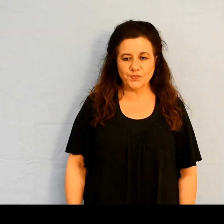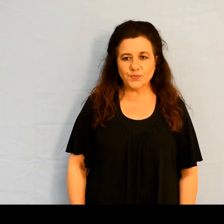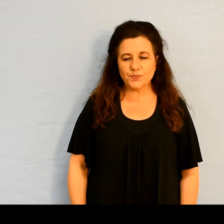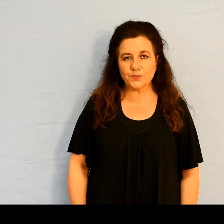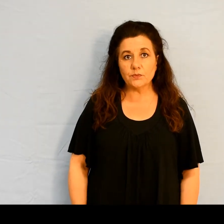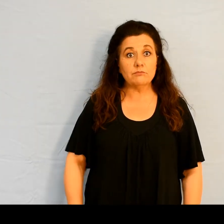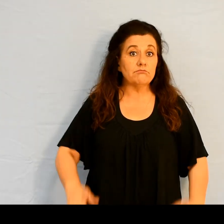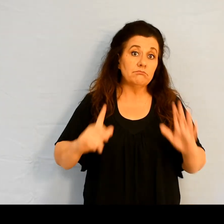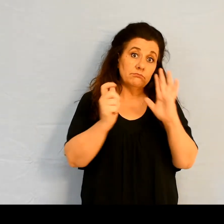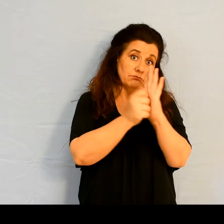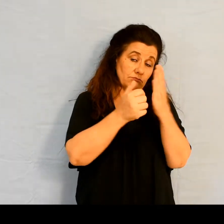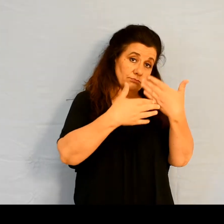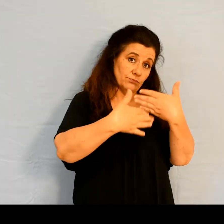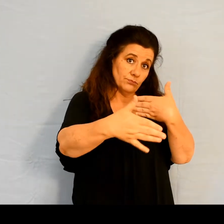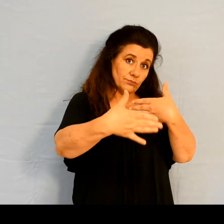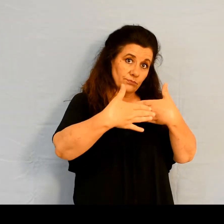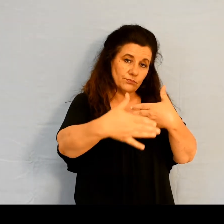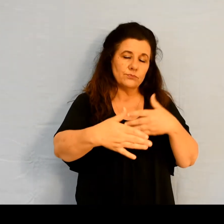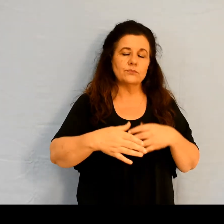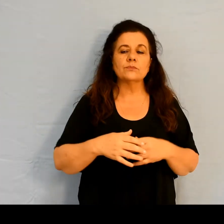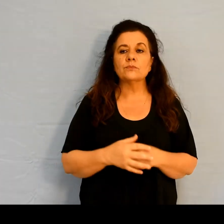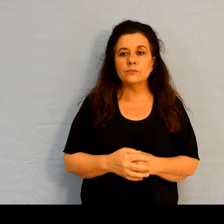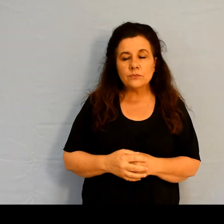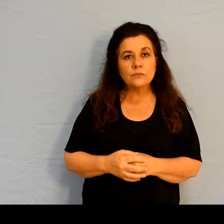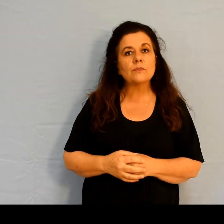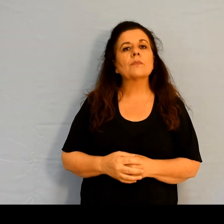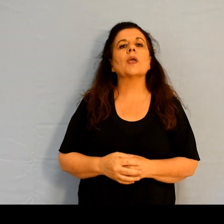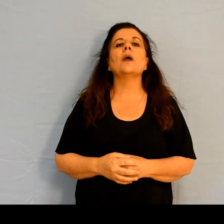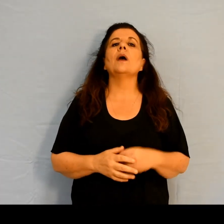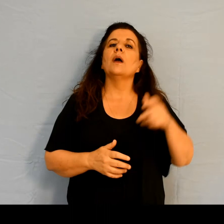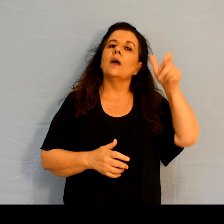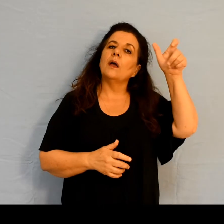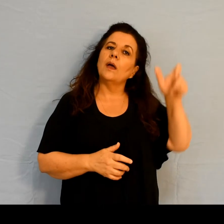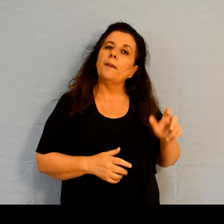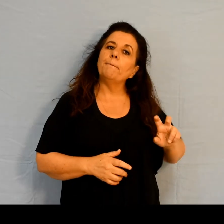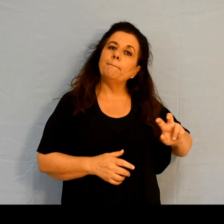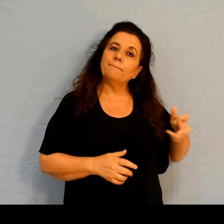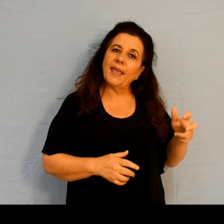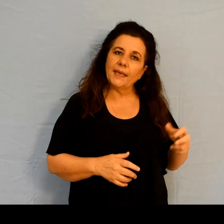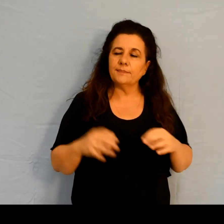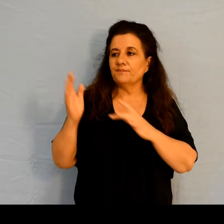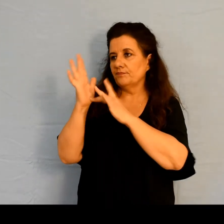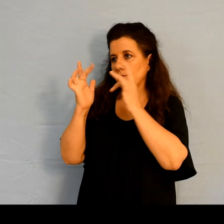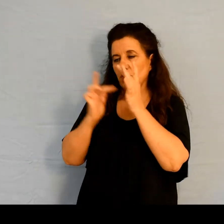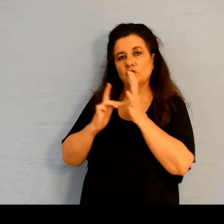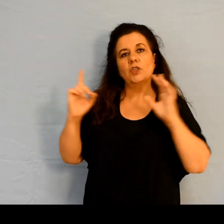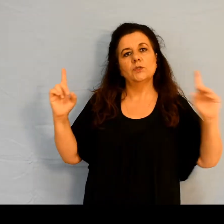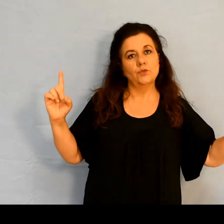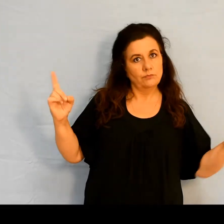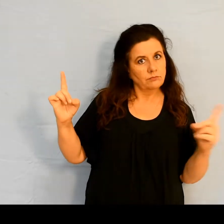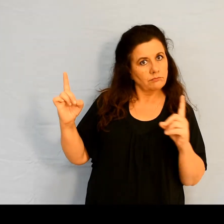En ce temps-là, Pierre s'approcha de Jésus pour lui demander «